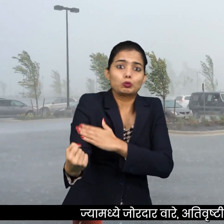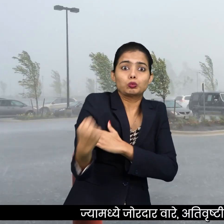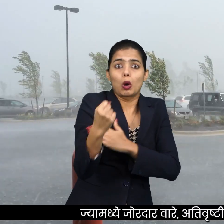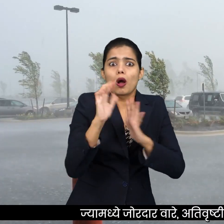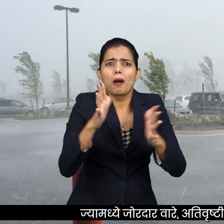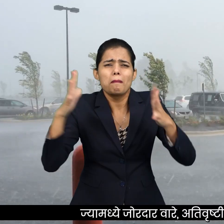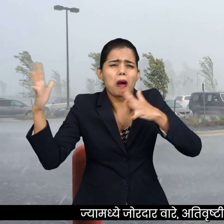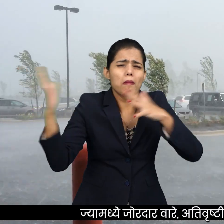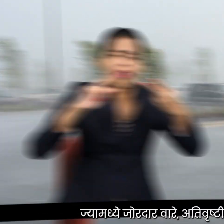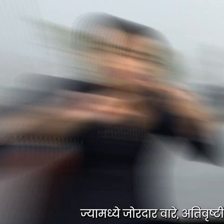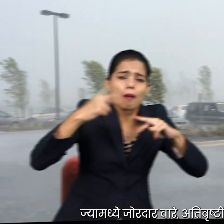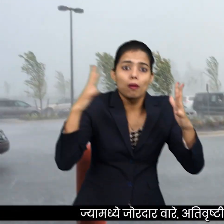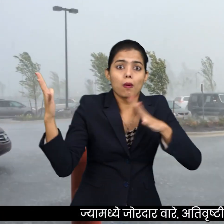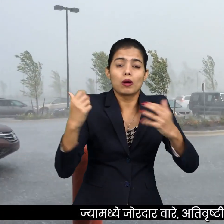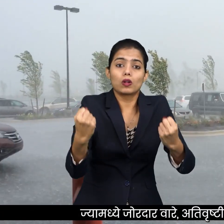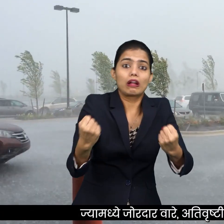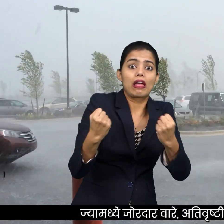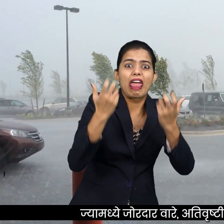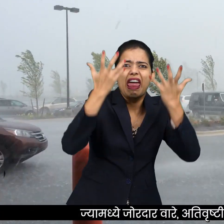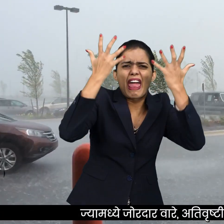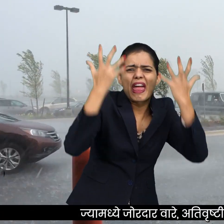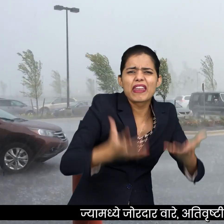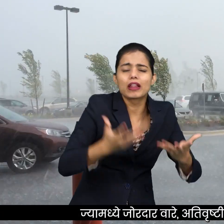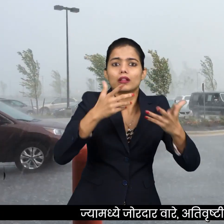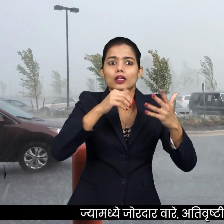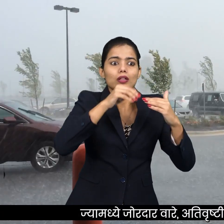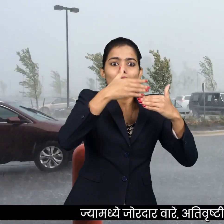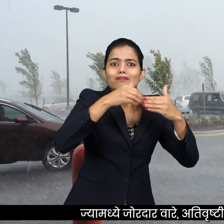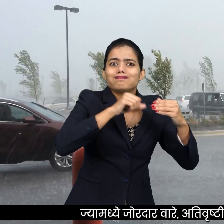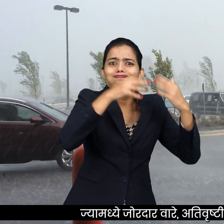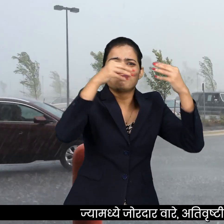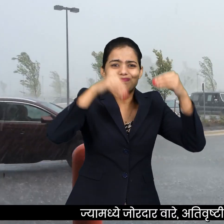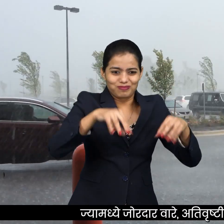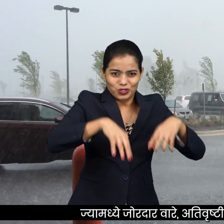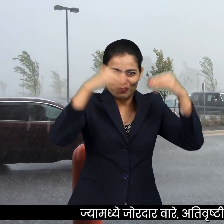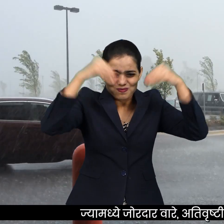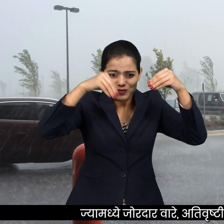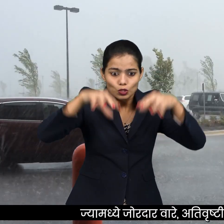जोरदार वारे, अतिवृष्टी किंवा दोन्हीची समावेश होतो.